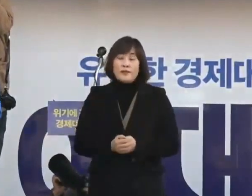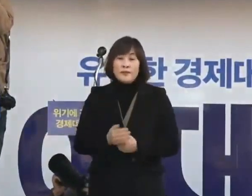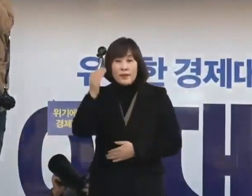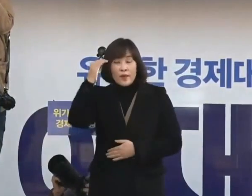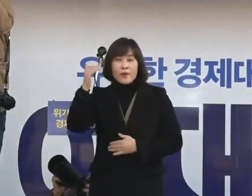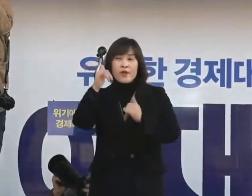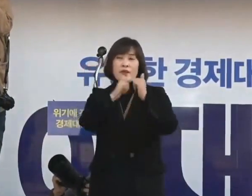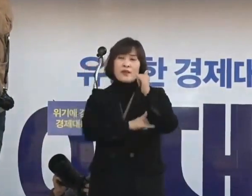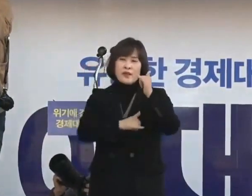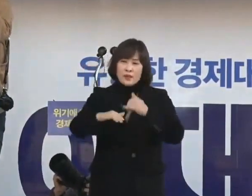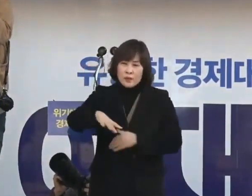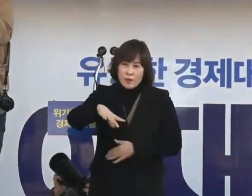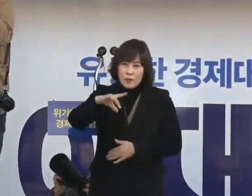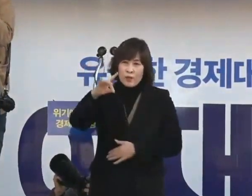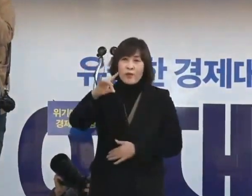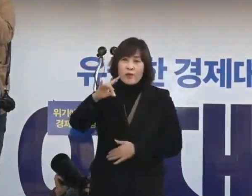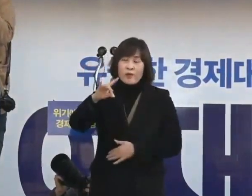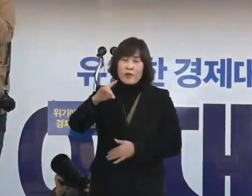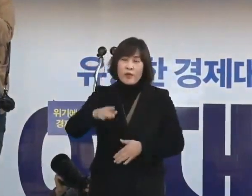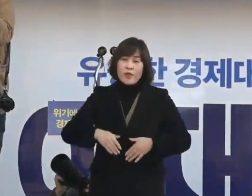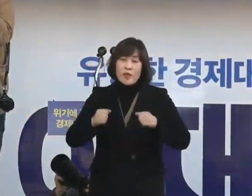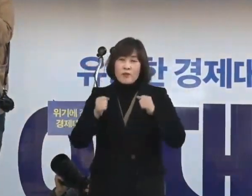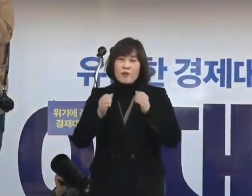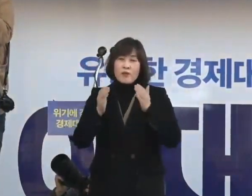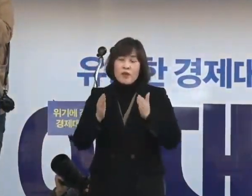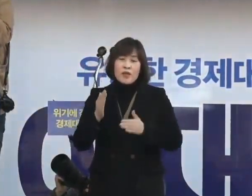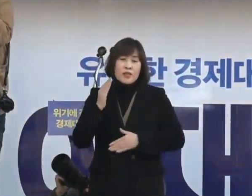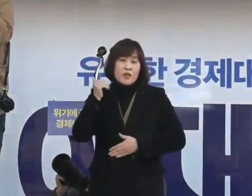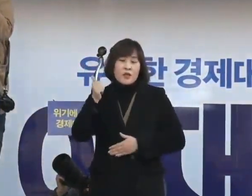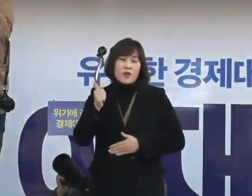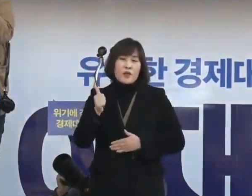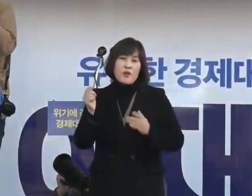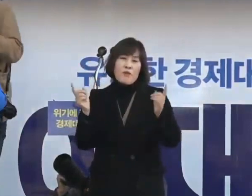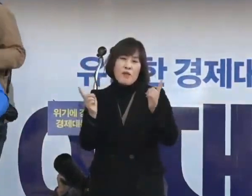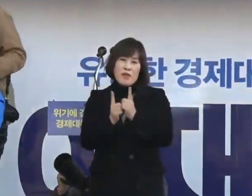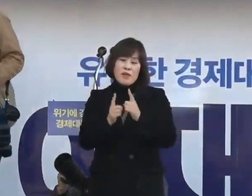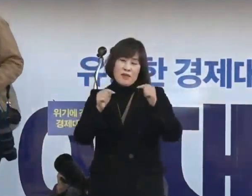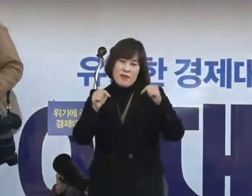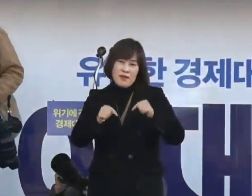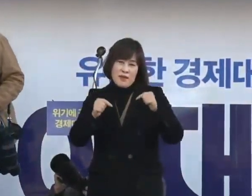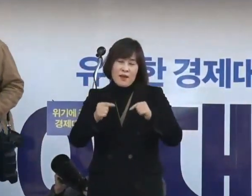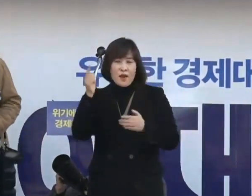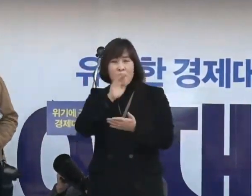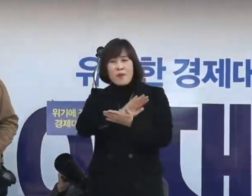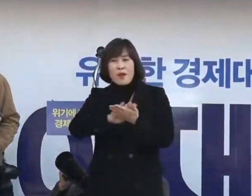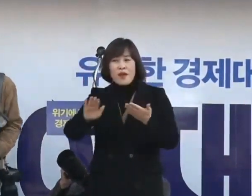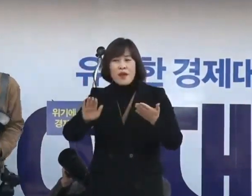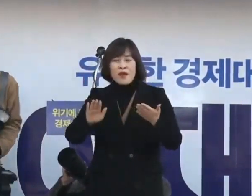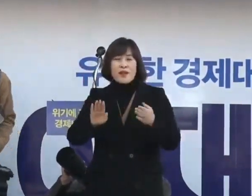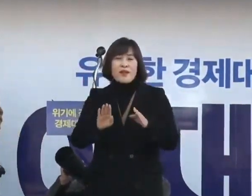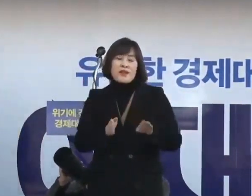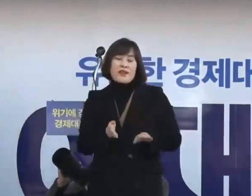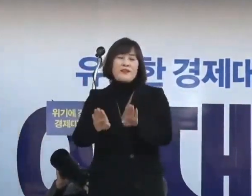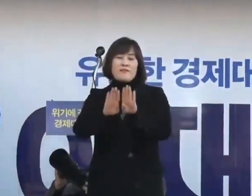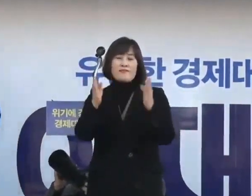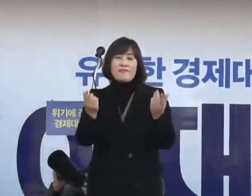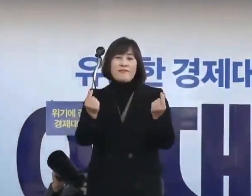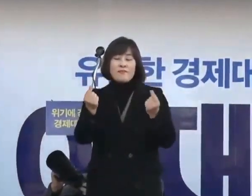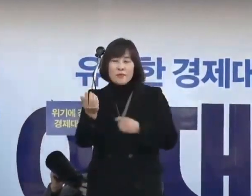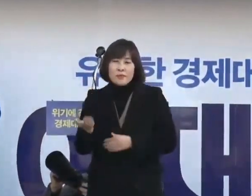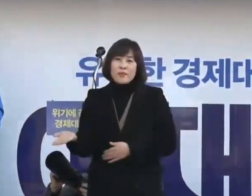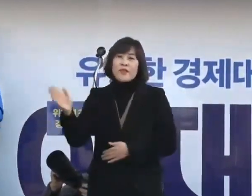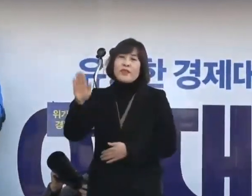대한민국 역사에 처음으로 남북 간 정상회담으로 평화의 길을 열었습니다.